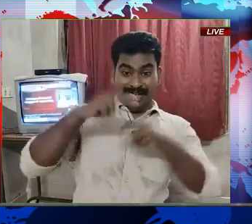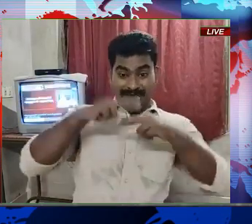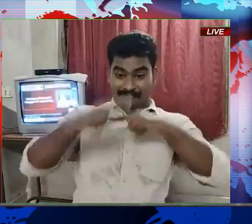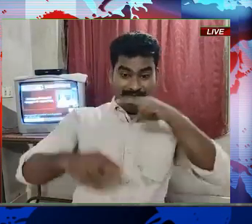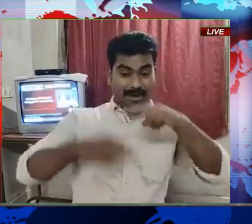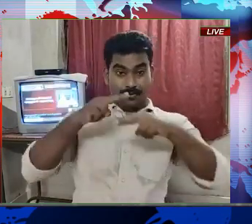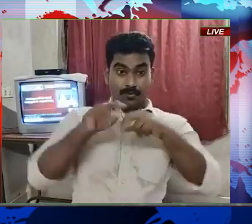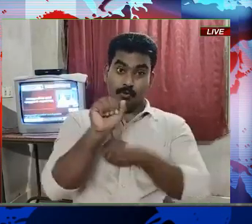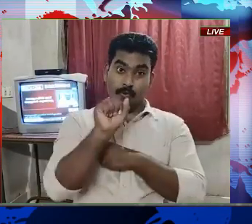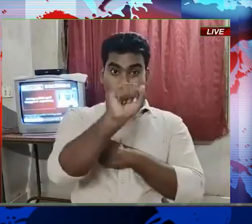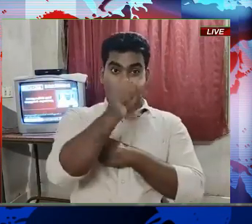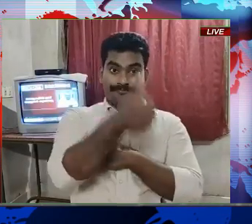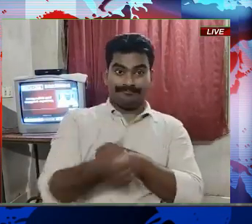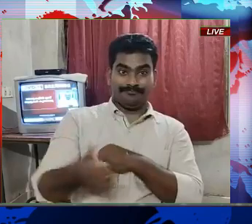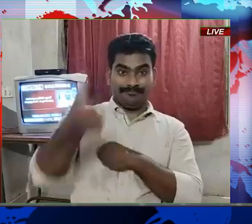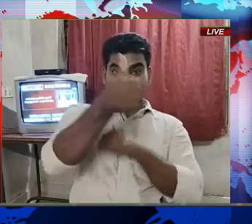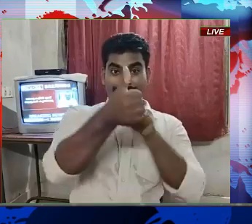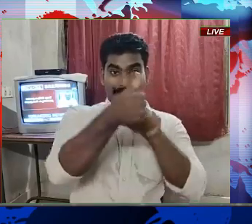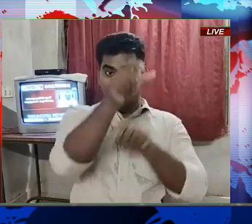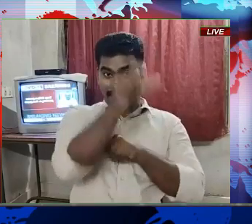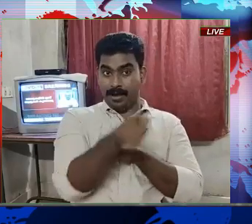പഞ്ചായത്ത് അടിസ്ഥാനത്തിലാക്കും.